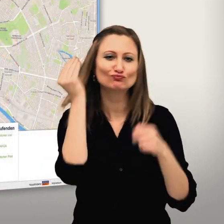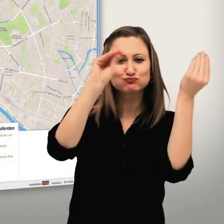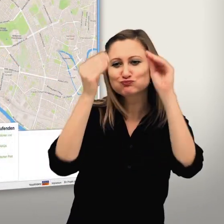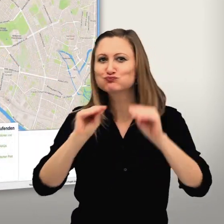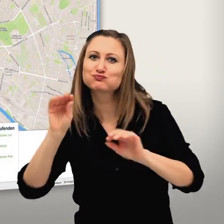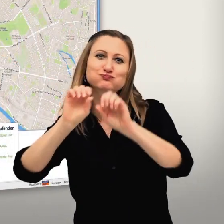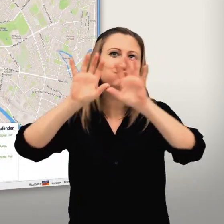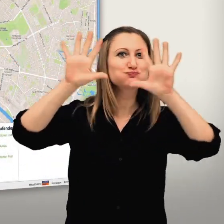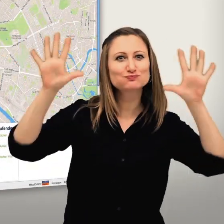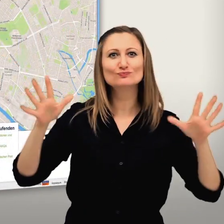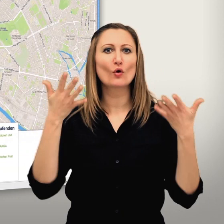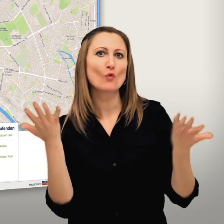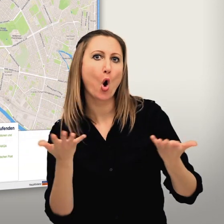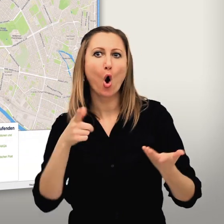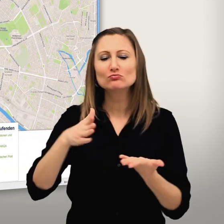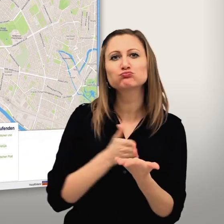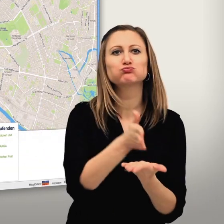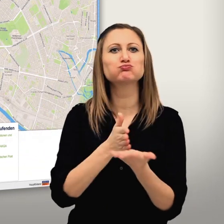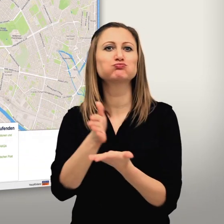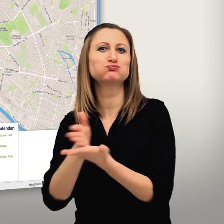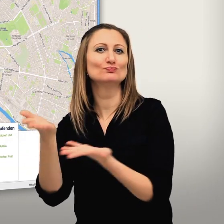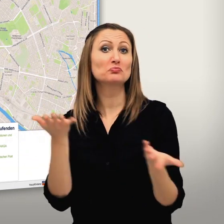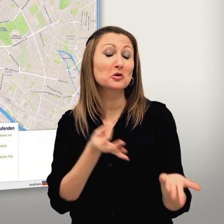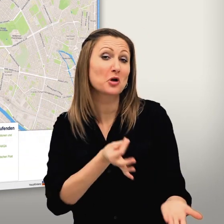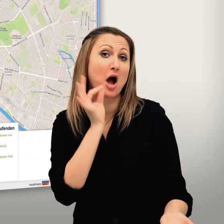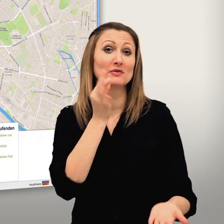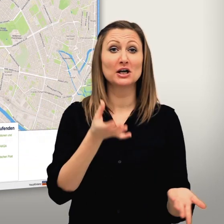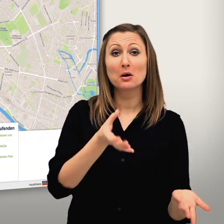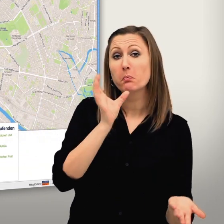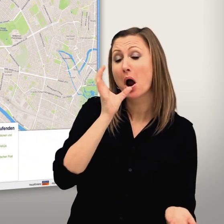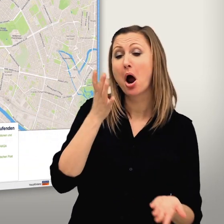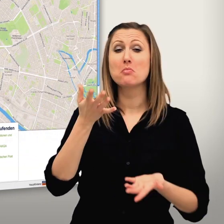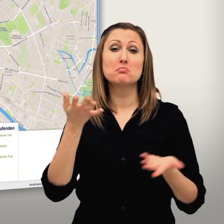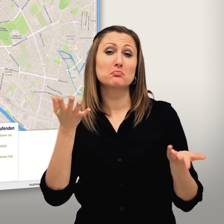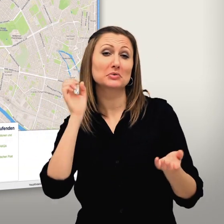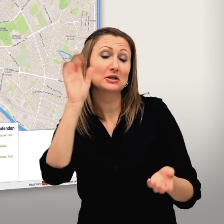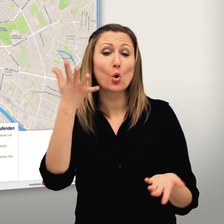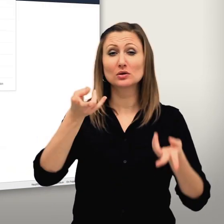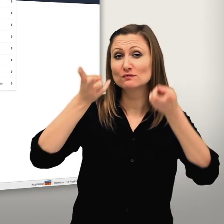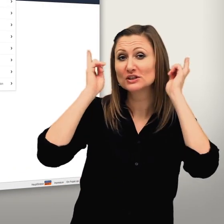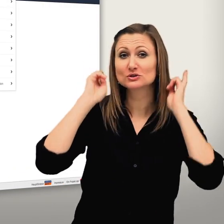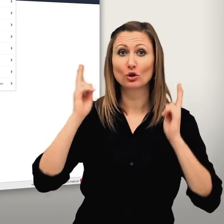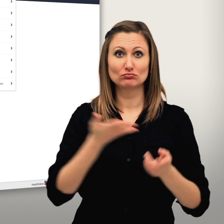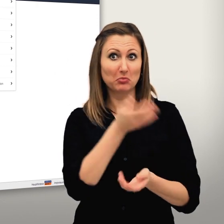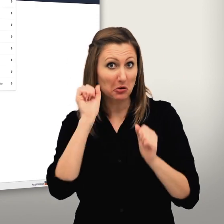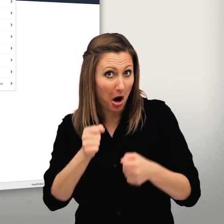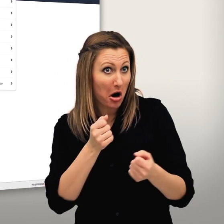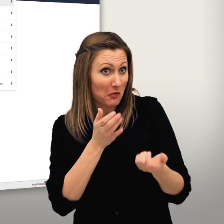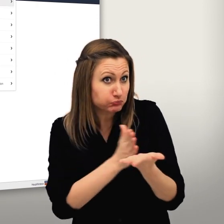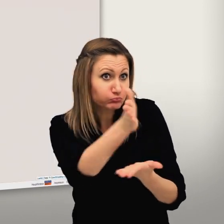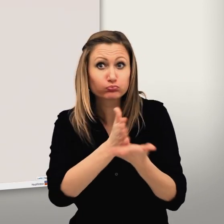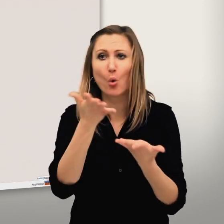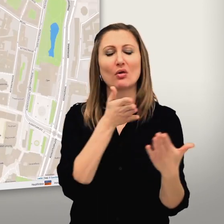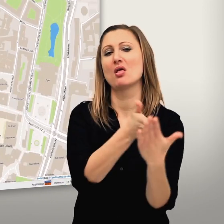Mobilitätseinschränkungen Orte bewerten können. Also Cafés, Bars, Kinos und Friseure zum Beispiel, ob sie